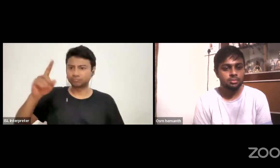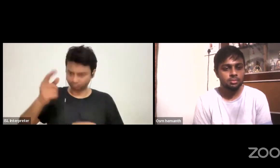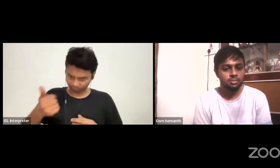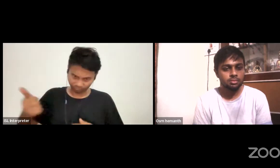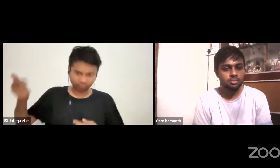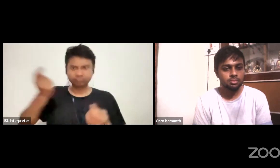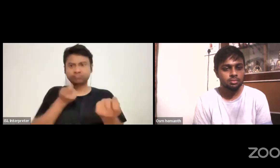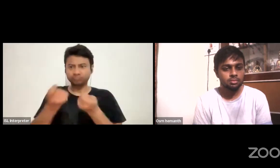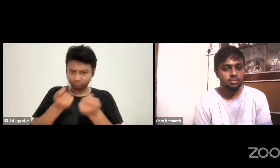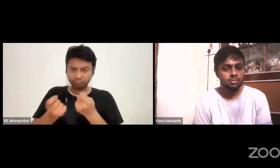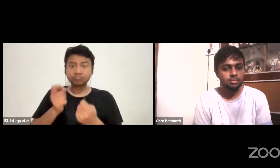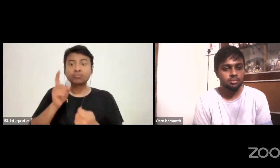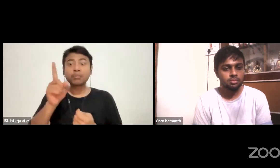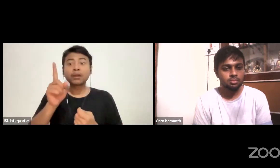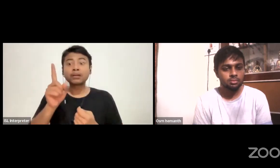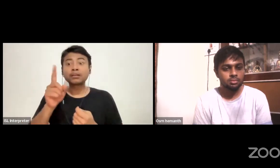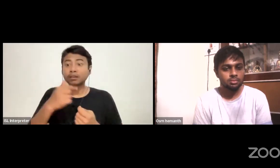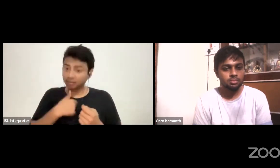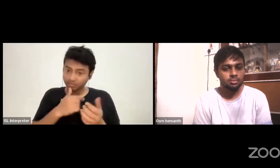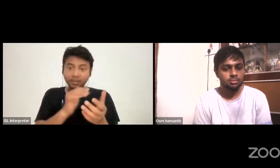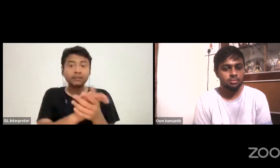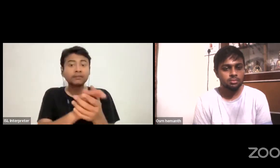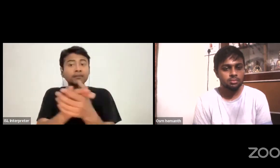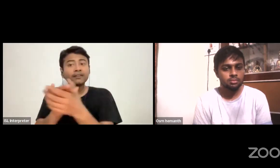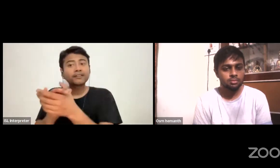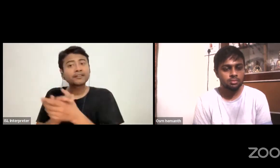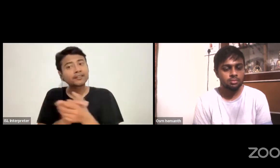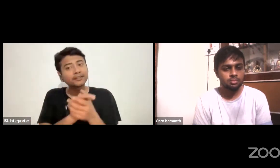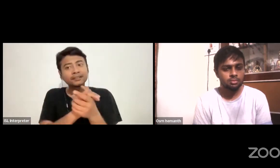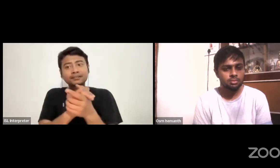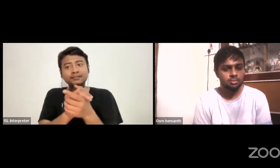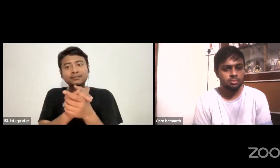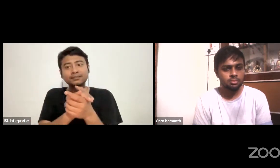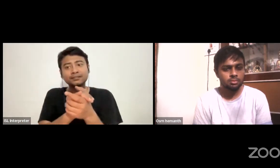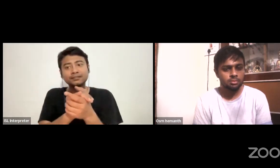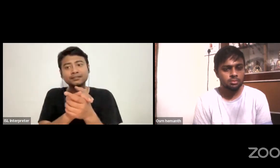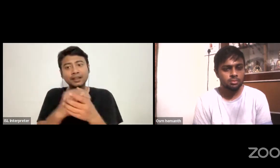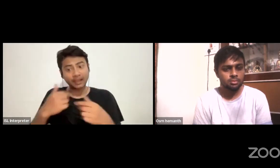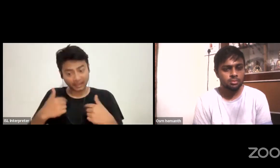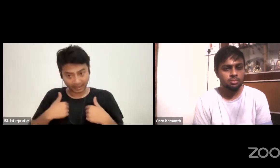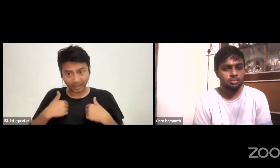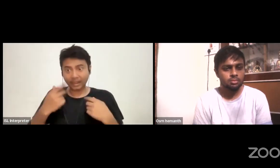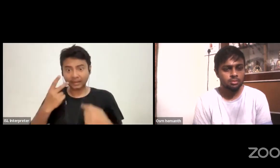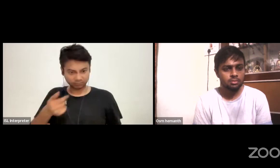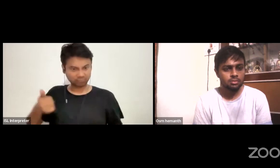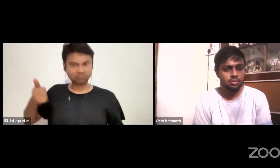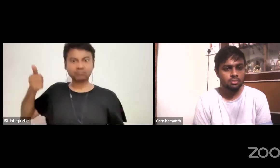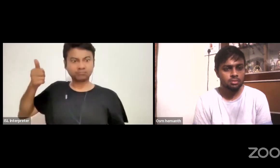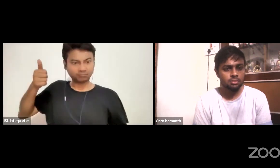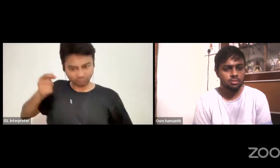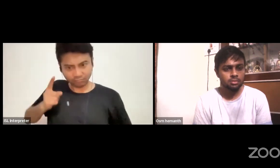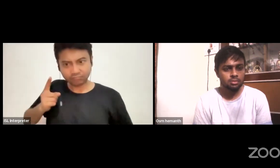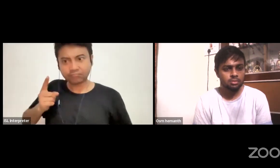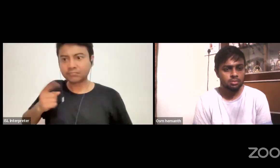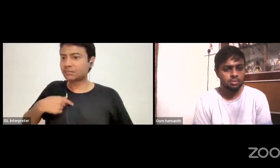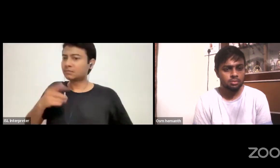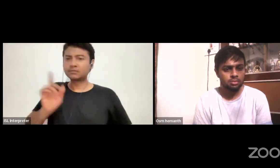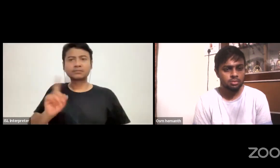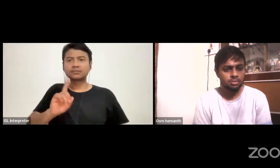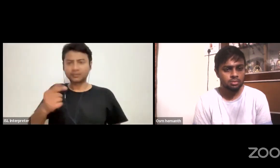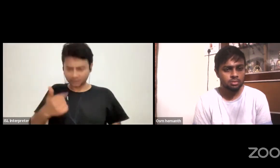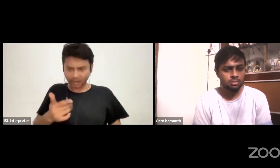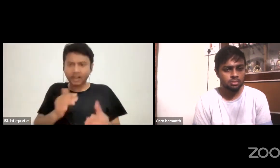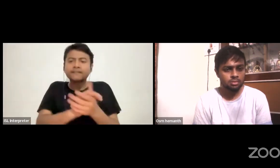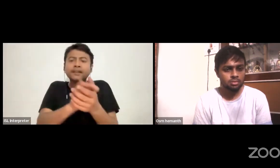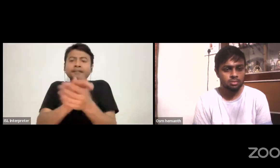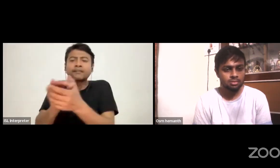मैं अपने आप को ईश्वर रूप में नहीं मानता, मैं सबको अपना मित्र रूप में देखता हूं। वो हेमनाथ प्रभु के मित्र